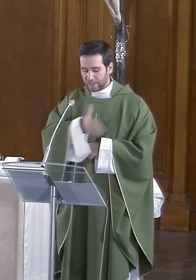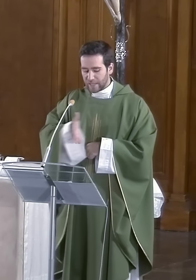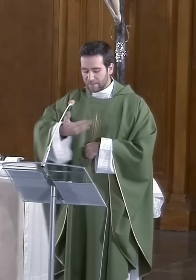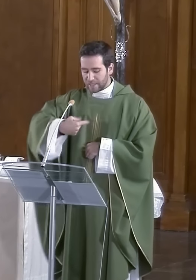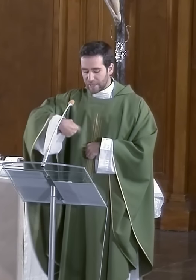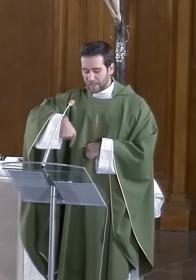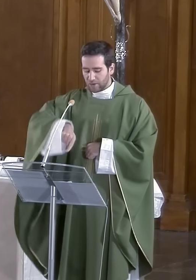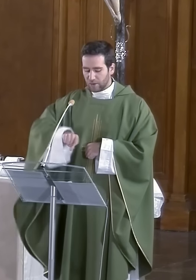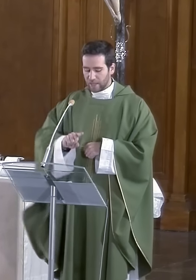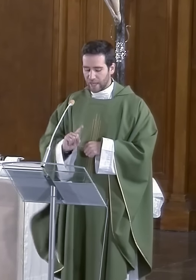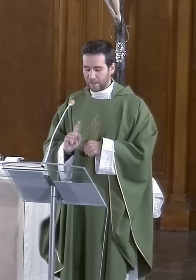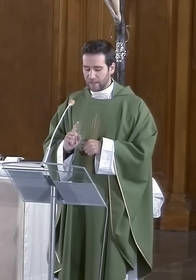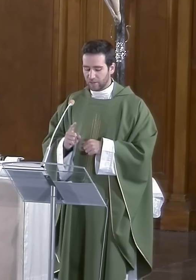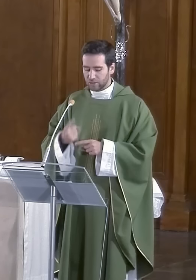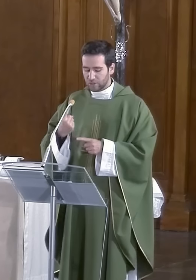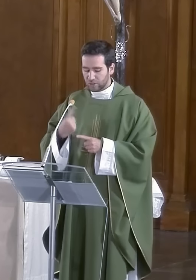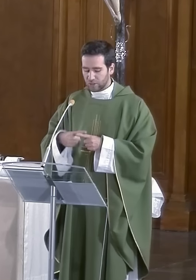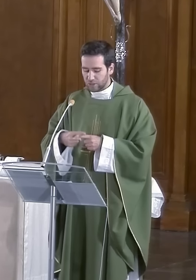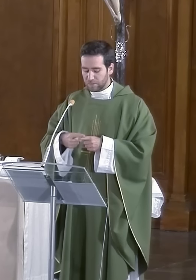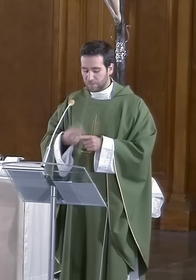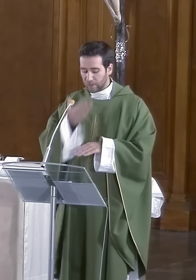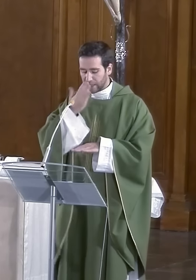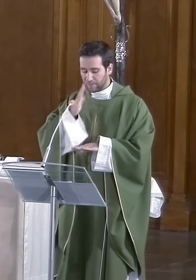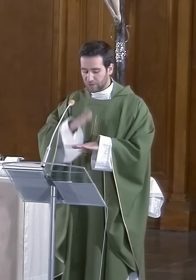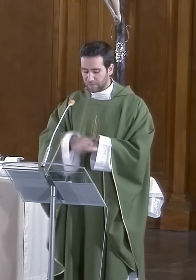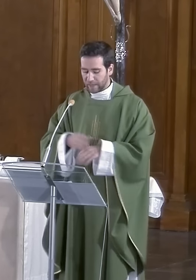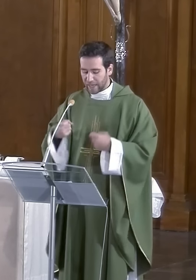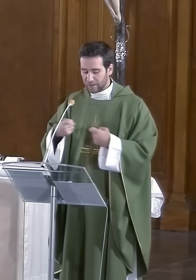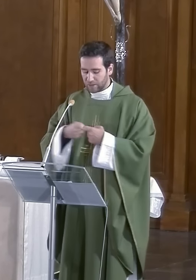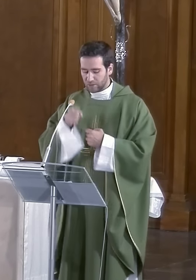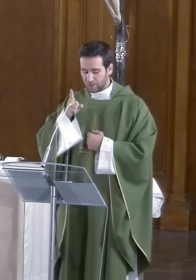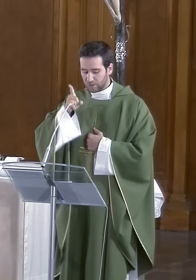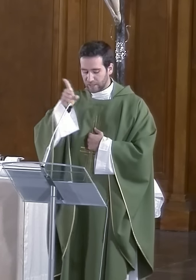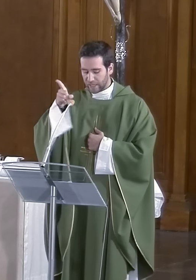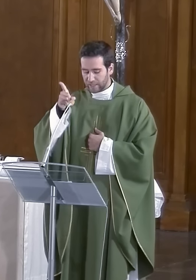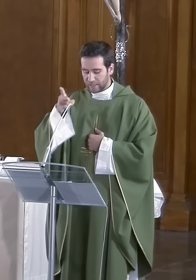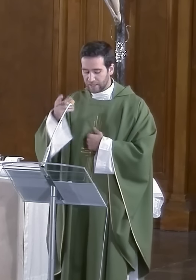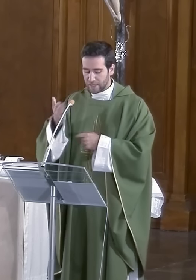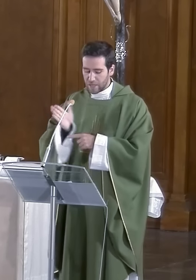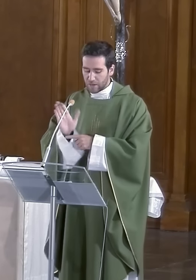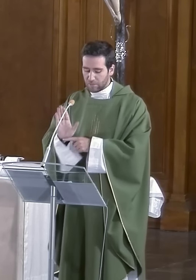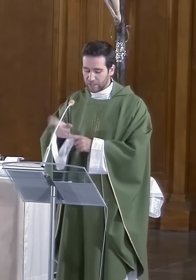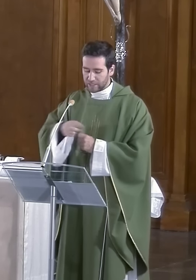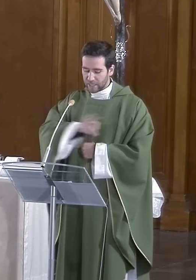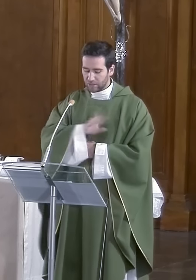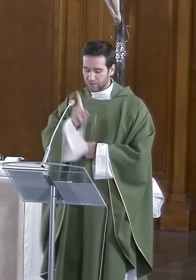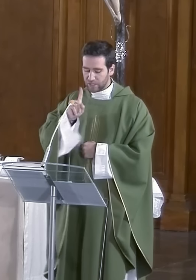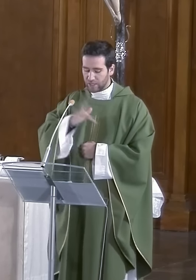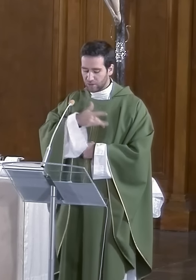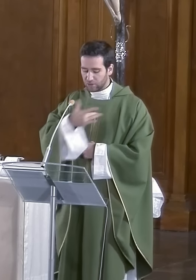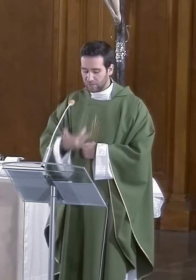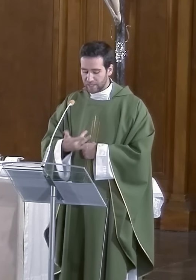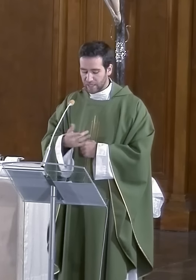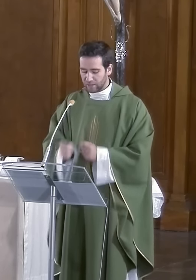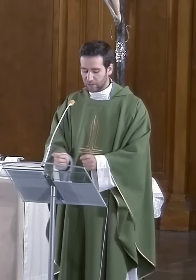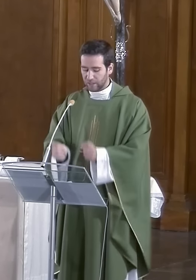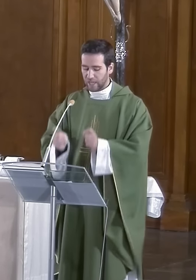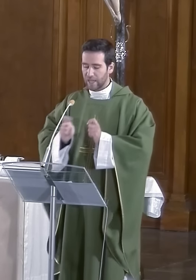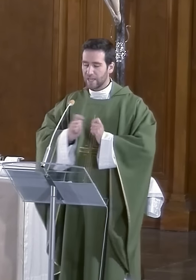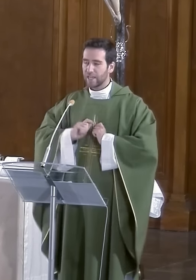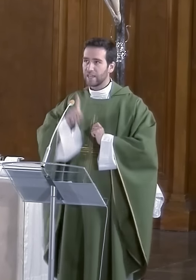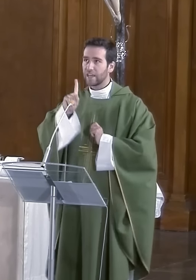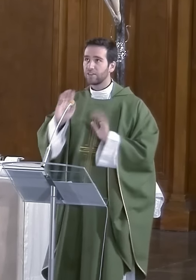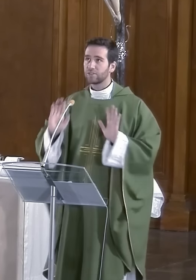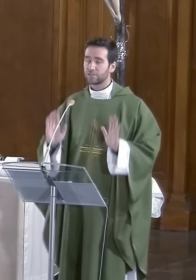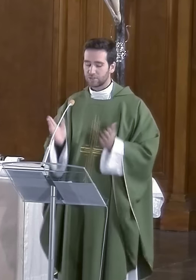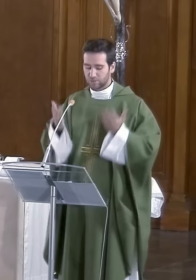Señor, ten misericordia de nosotros porque hemos pecado contra ti. Muéstranos, Señor, tu misericordia